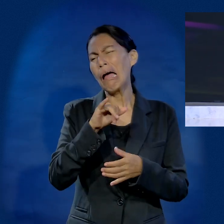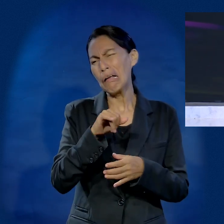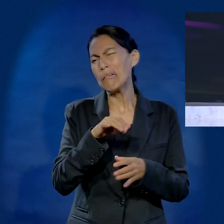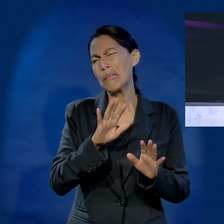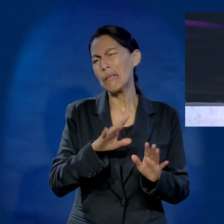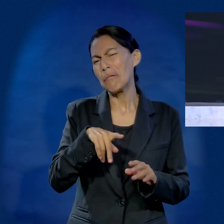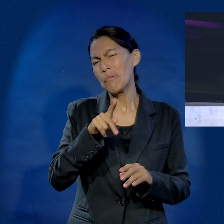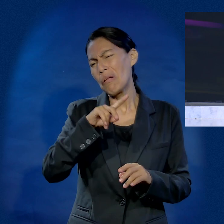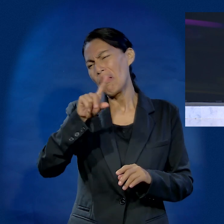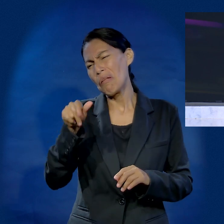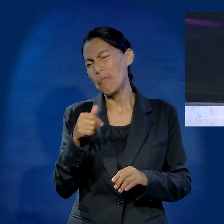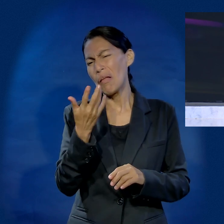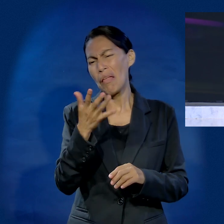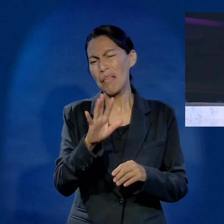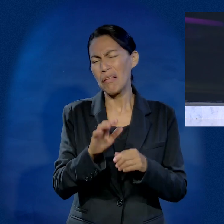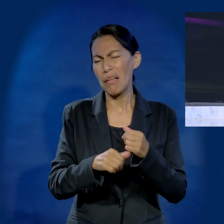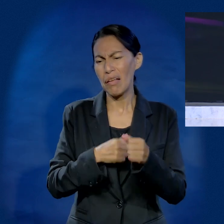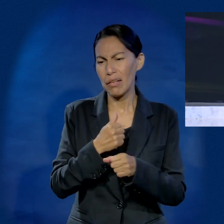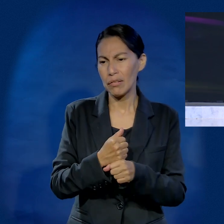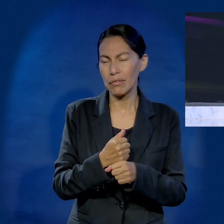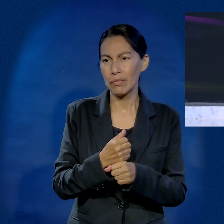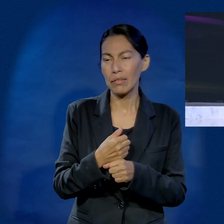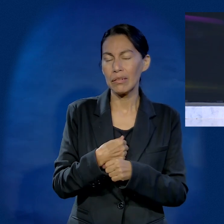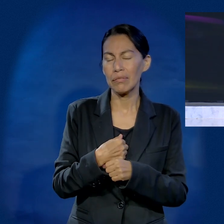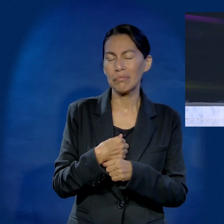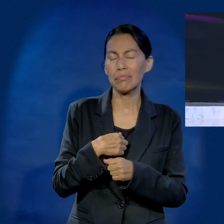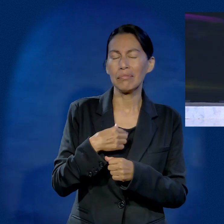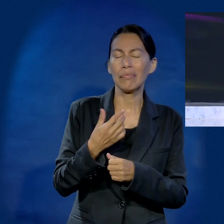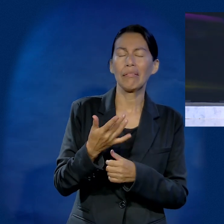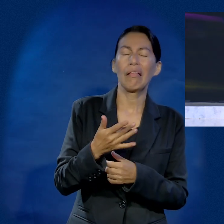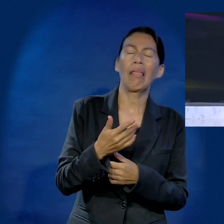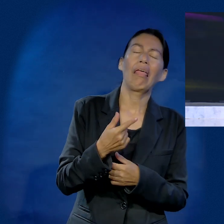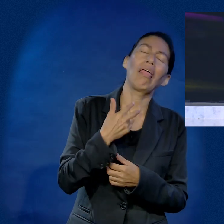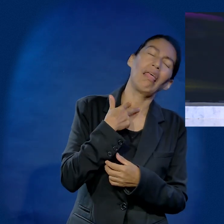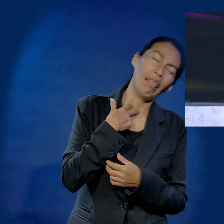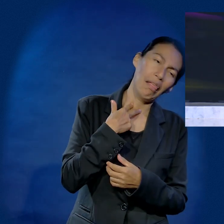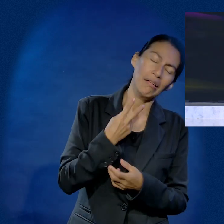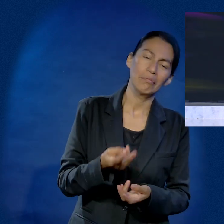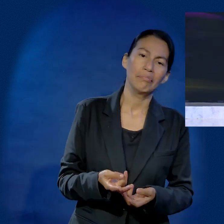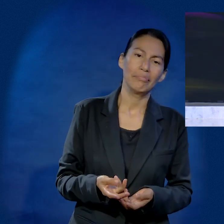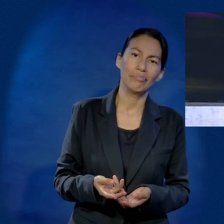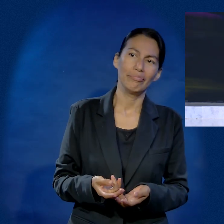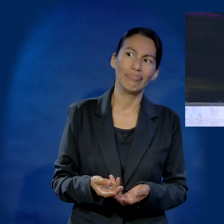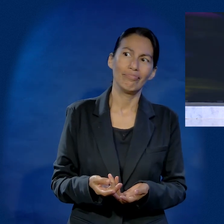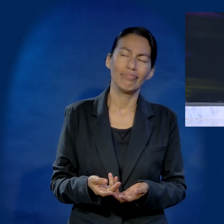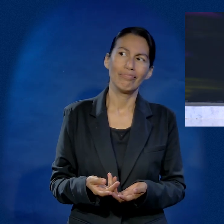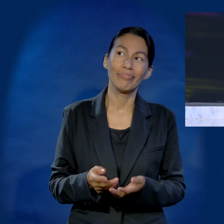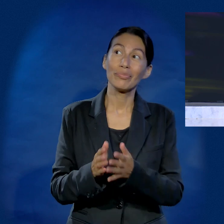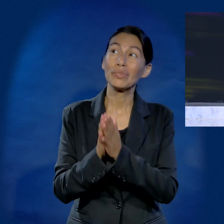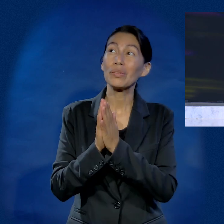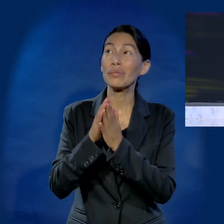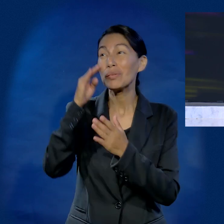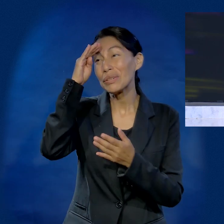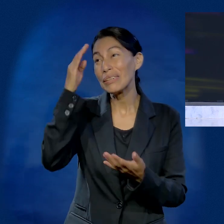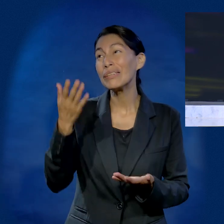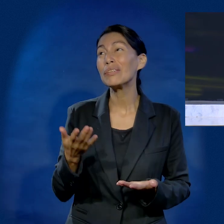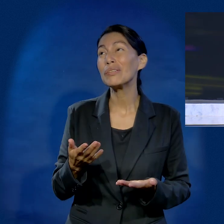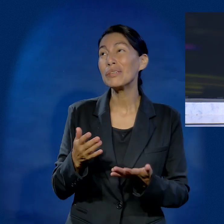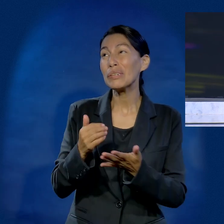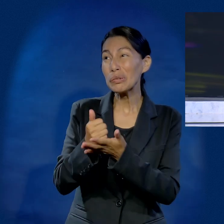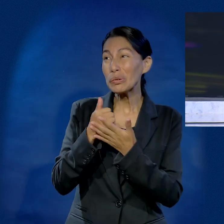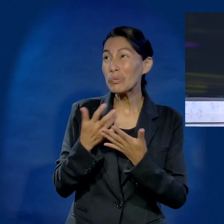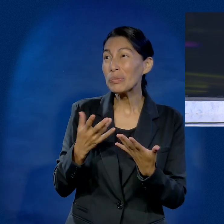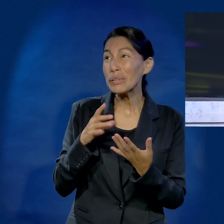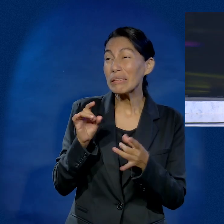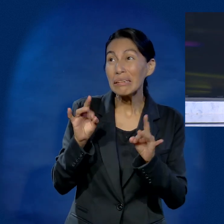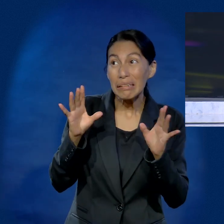le digo, ¿y el matrimonio no te ve? Ah, sí, pero como unos 10 años allá. Rompió mi corazón. Fue y le dije, Señor,